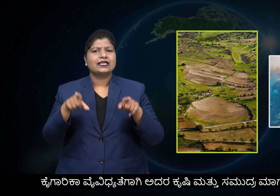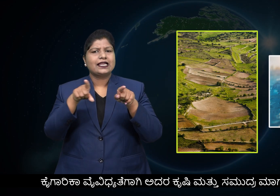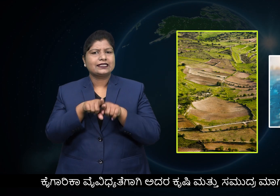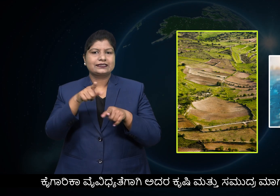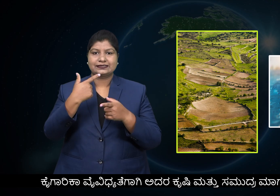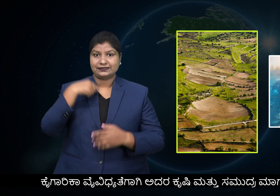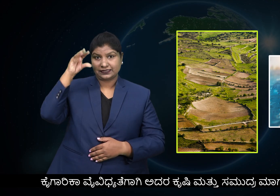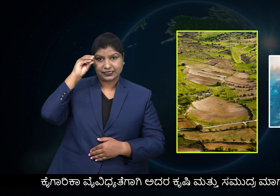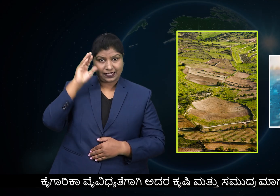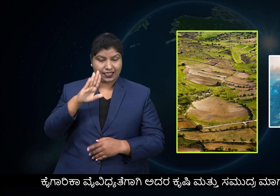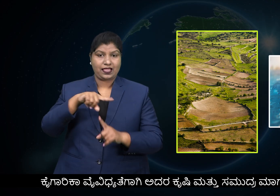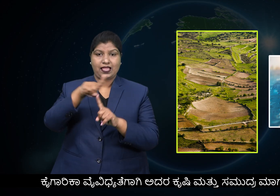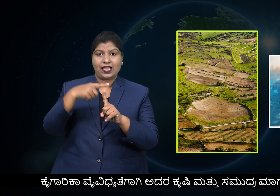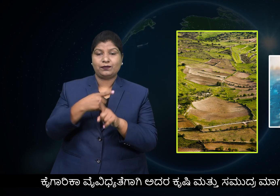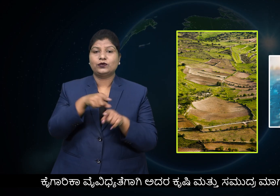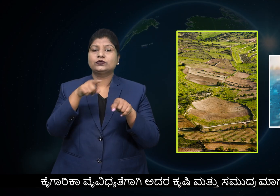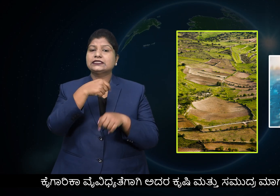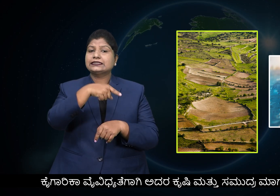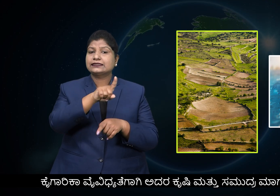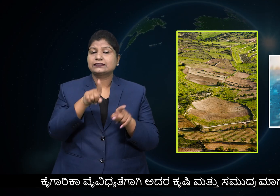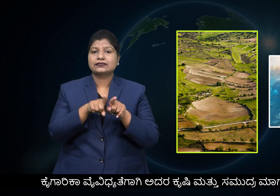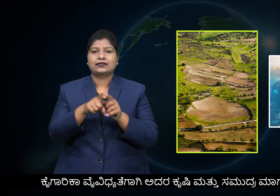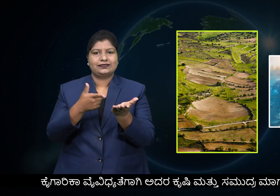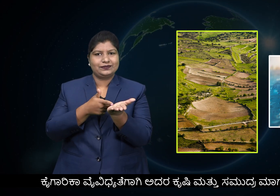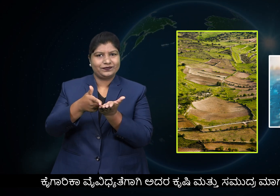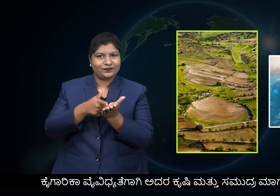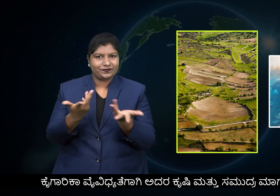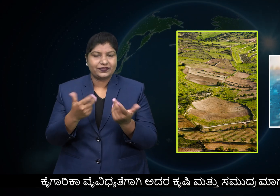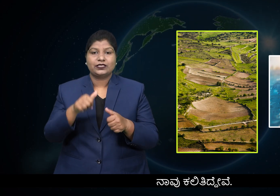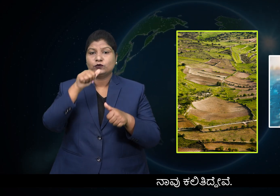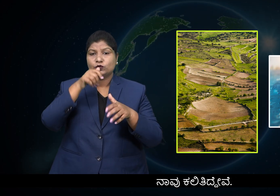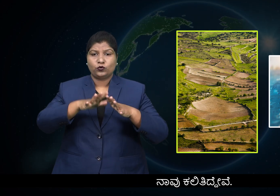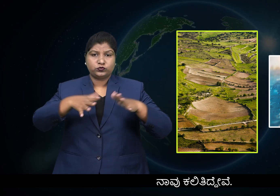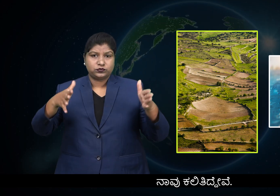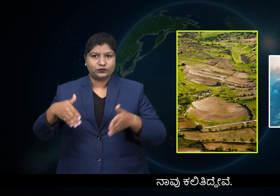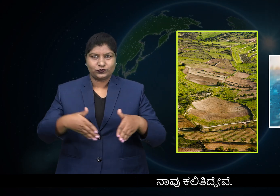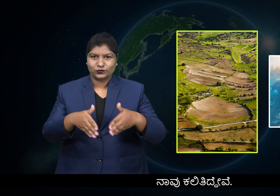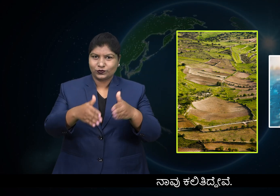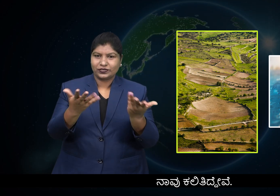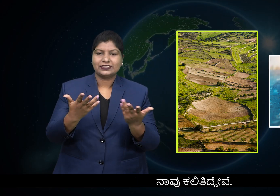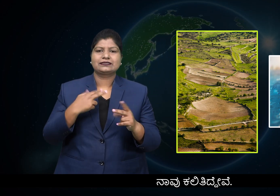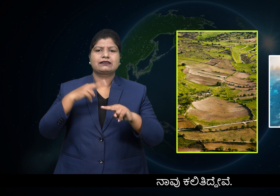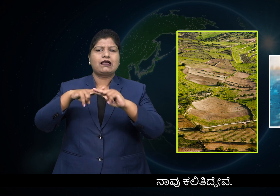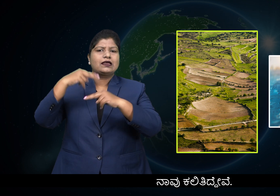ಕೈಗಾರಿಕಾ ವೈವಿಧ್ಯತೆಗಾಗಿ ಅದರ ಕೃಷಿ ಮತ್ತು ಸಮುದ್ರ ಮಾರ್ಗಗಳ ಬಗ್ಗೆಯೂ ನಾವು ಕಲಿತಿದ್ದೇವೆ.